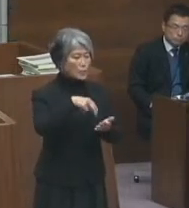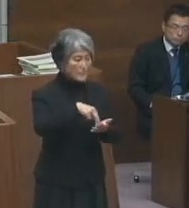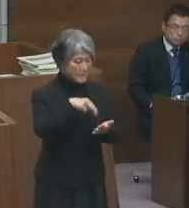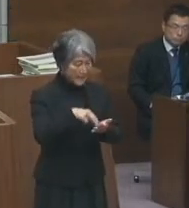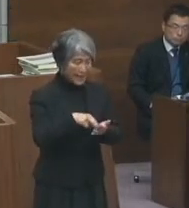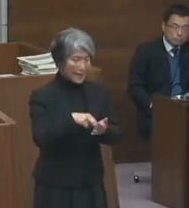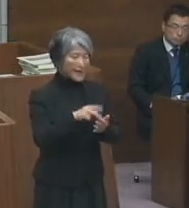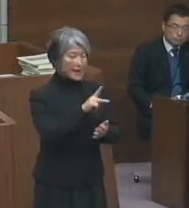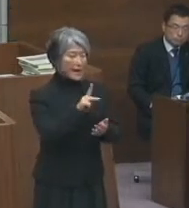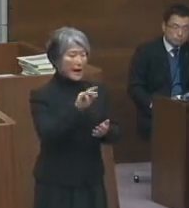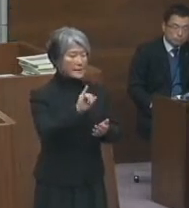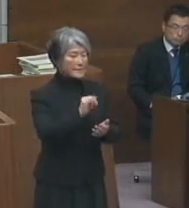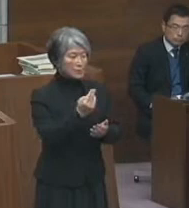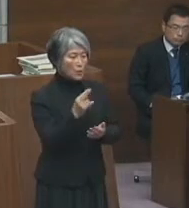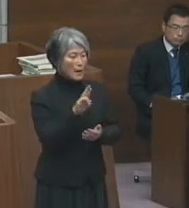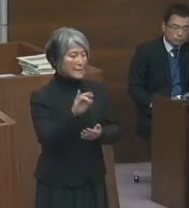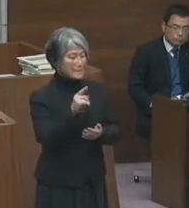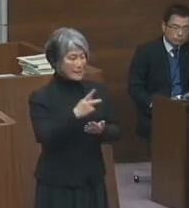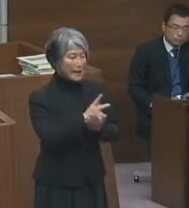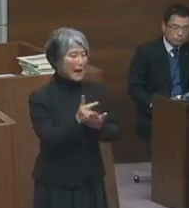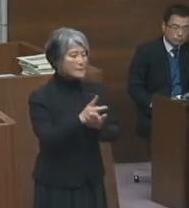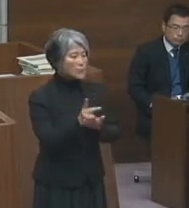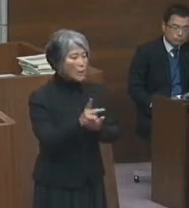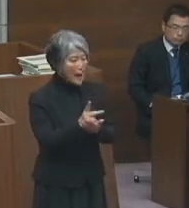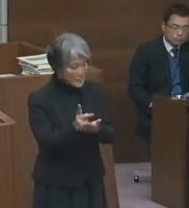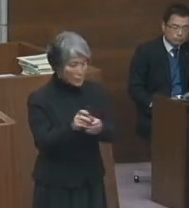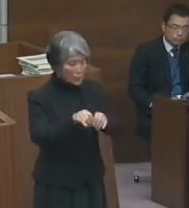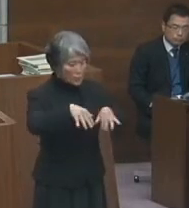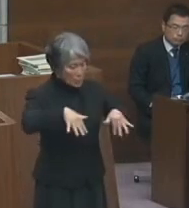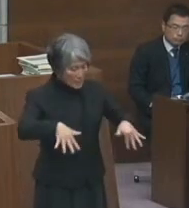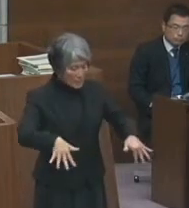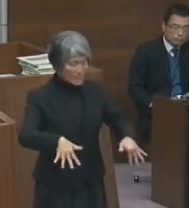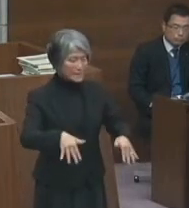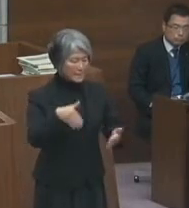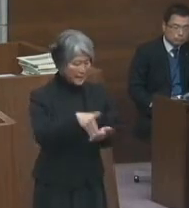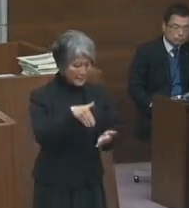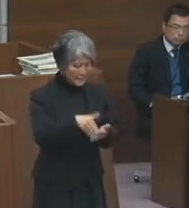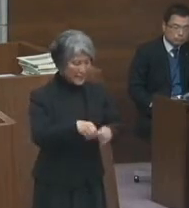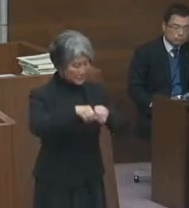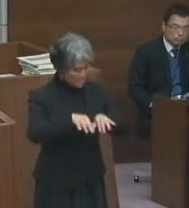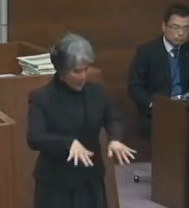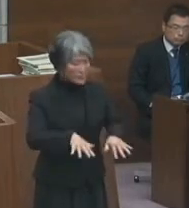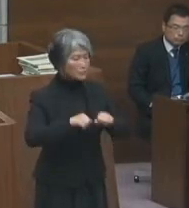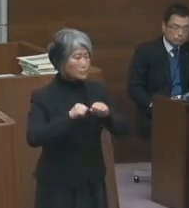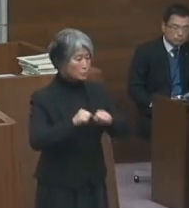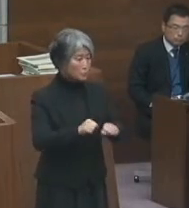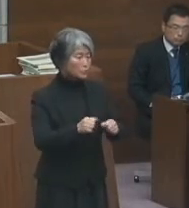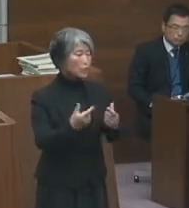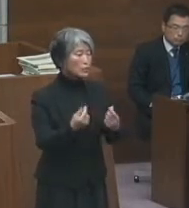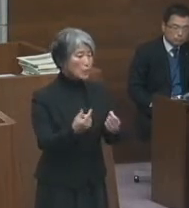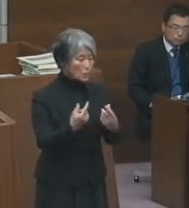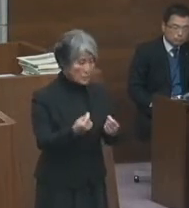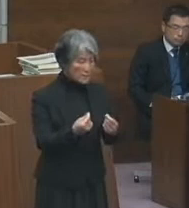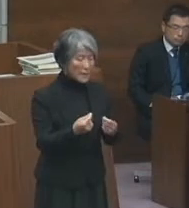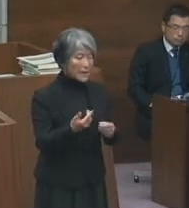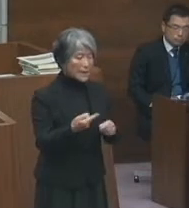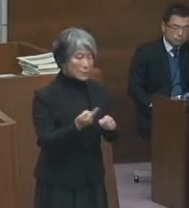ガイドラインを組織内に根付かせるとともに、昨年8月に設置をいたし